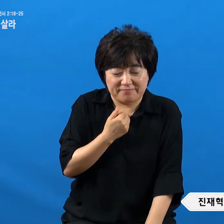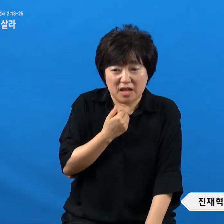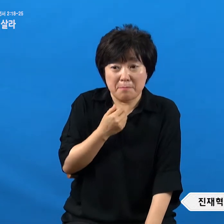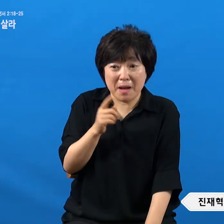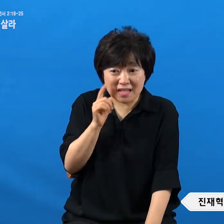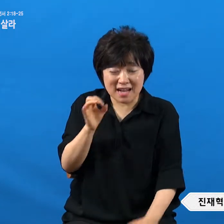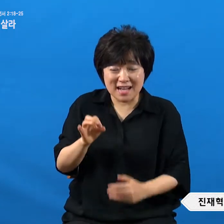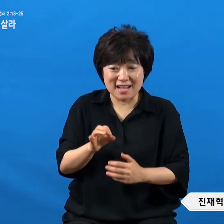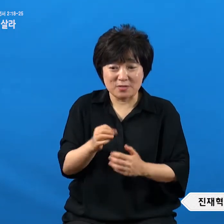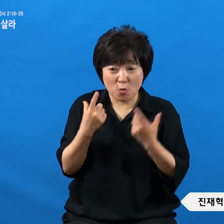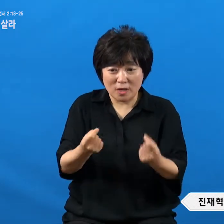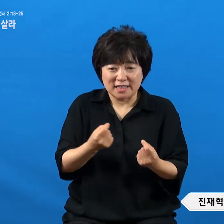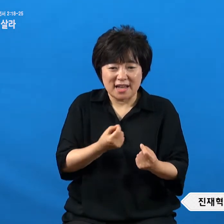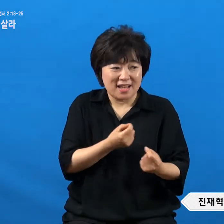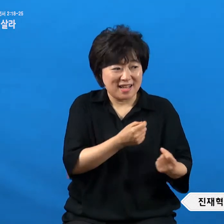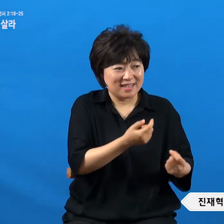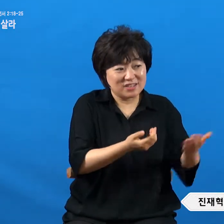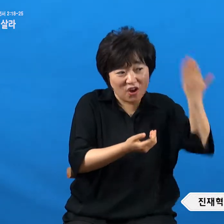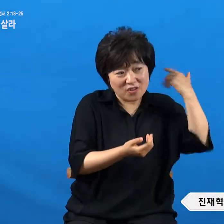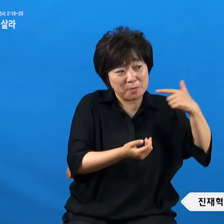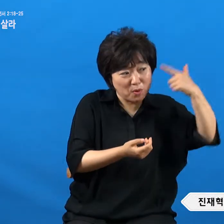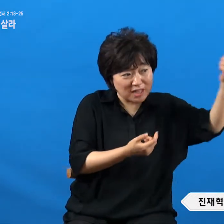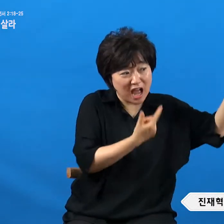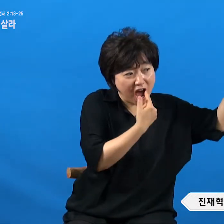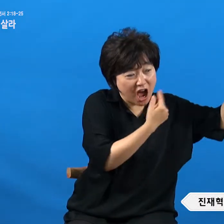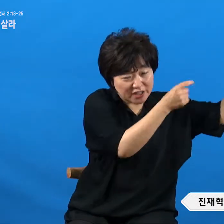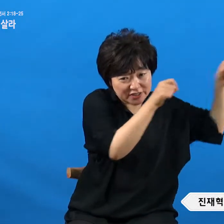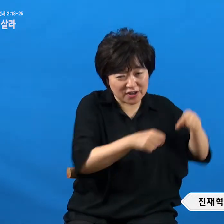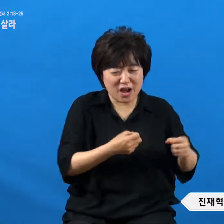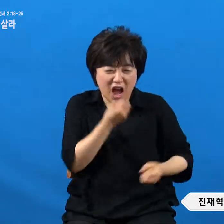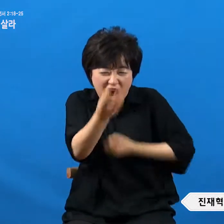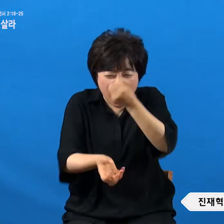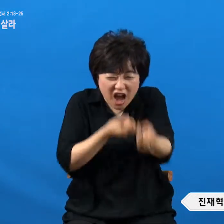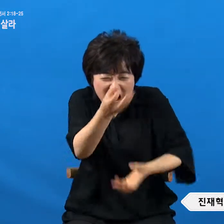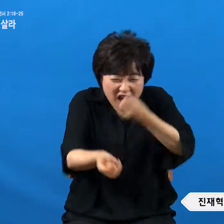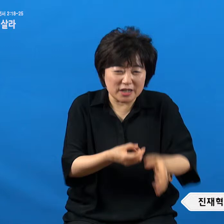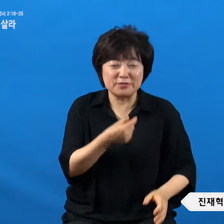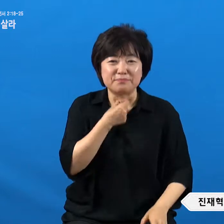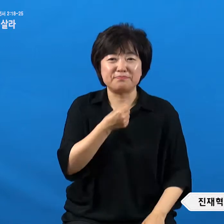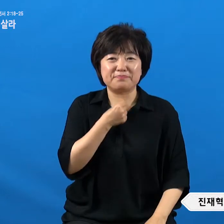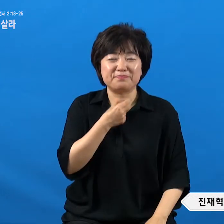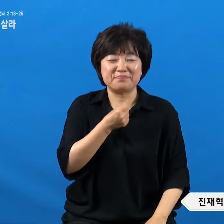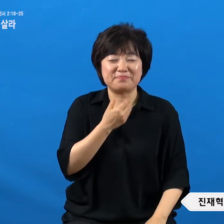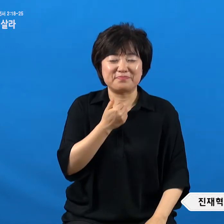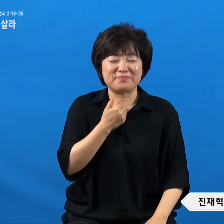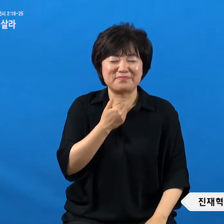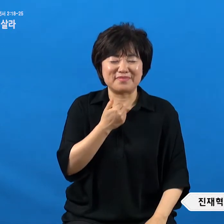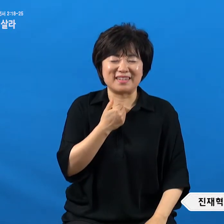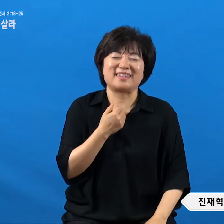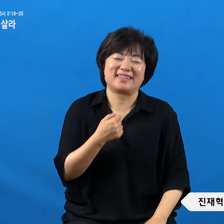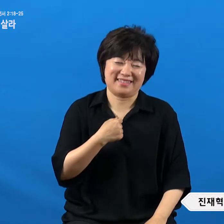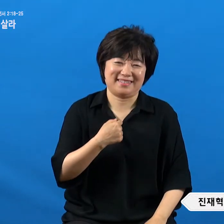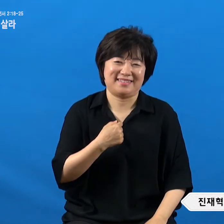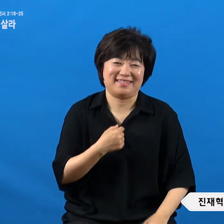다 쏟아낼 수밖에 없었던 제 자신의 모습을 보게 됩니다.